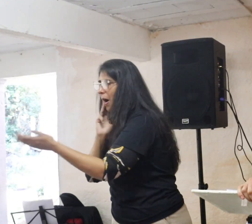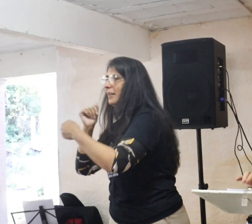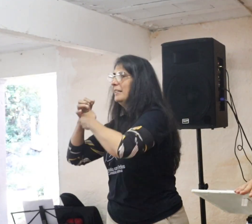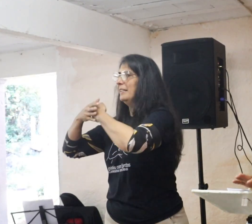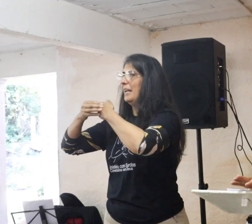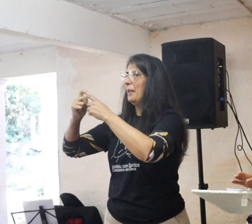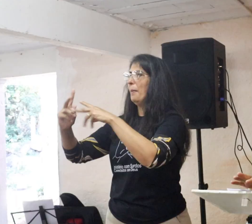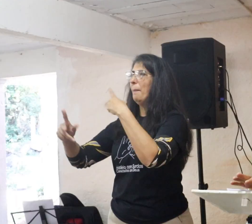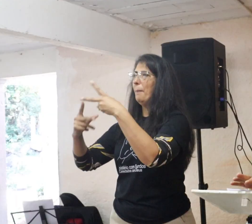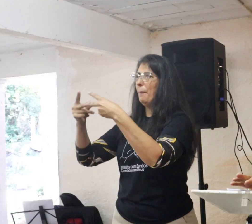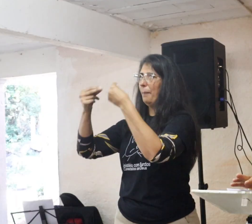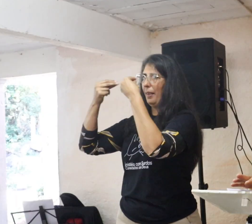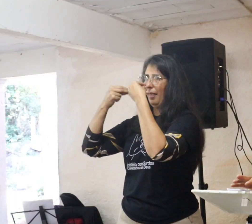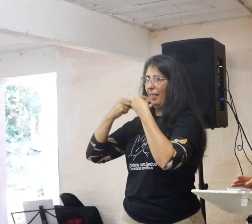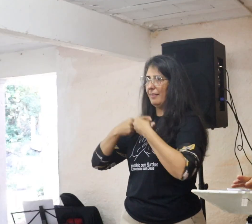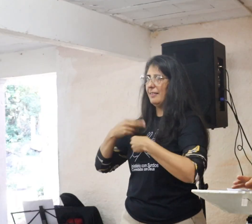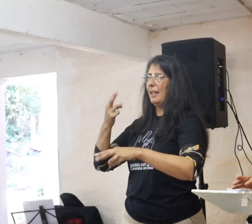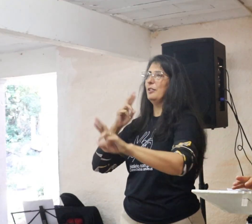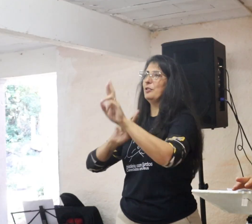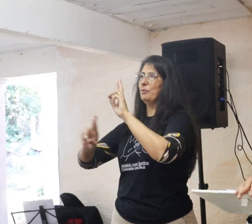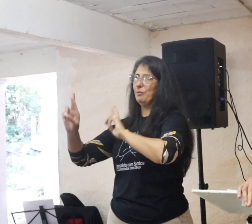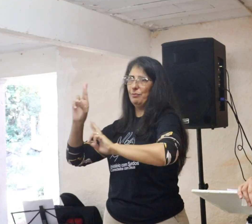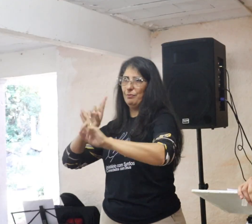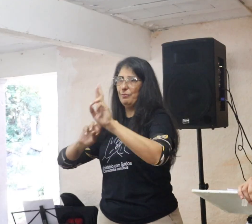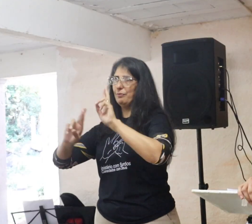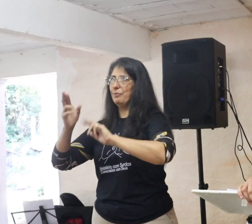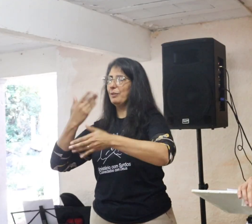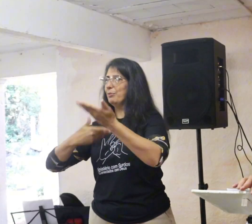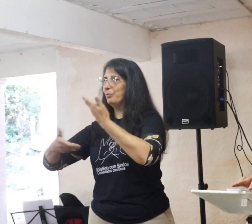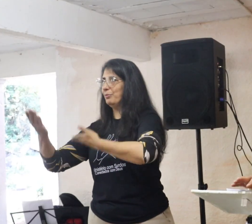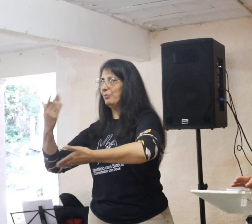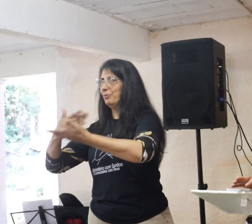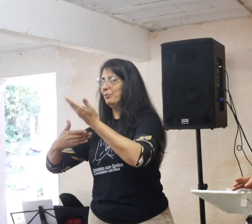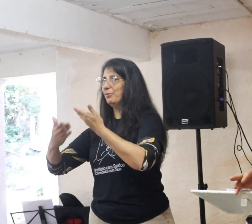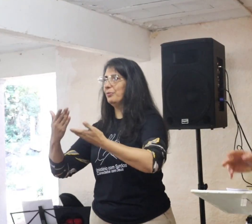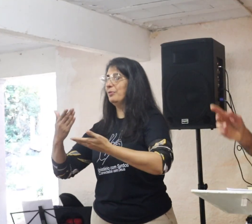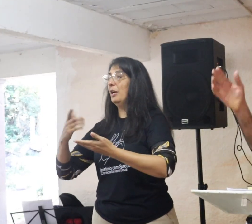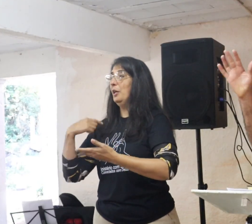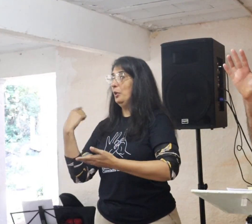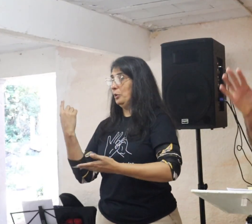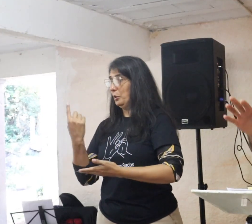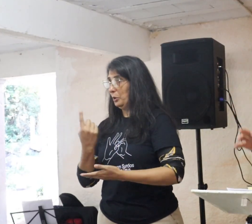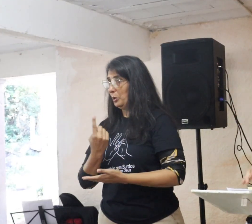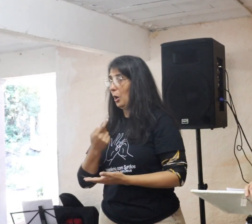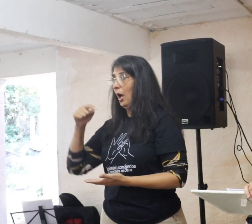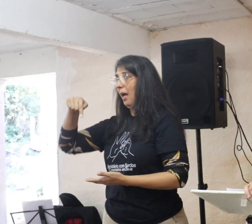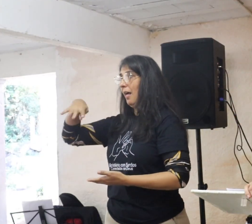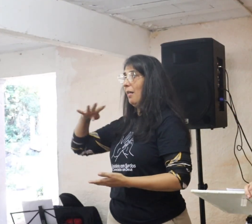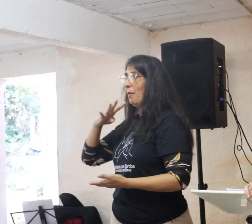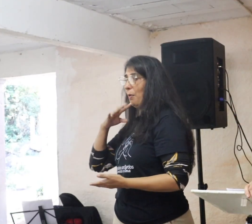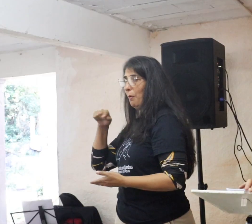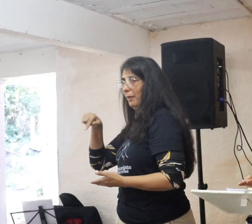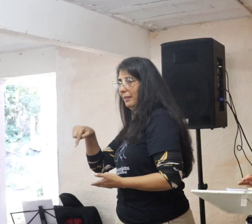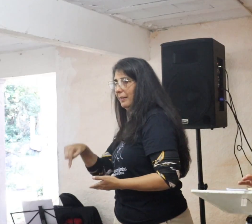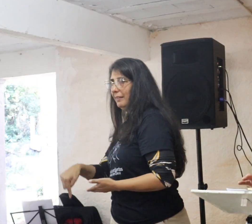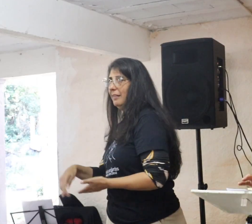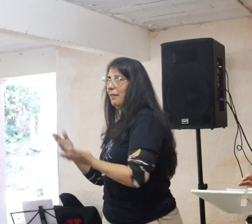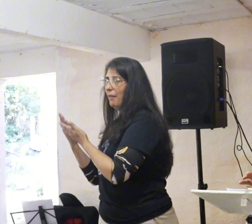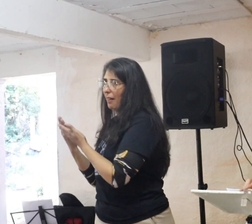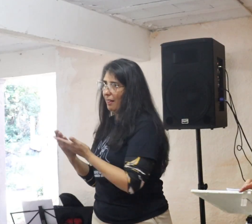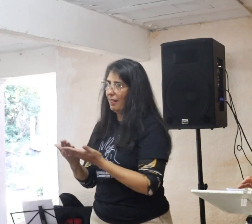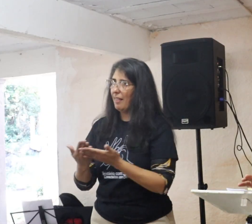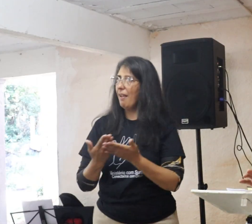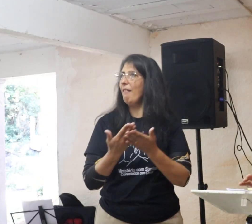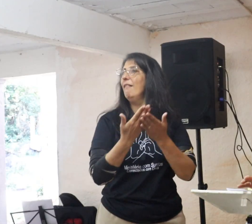Um presente para nós conviver com os irmãos. Olha só, nós estamos viemos agora conversando isso no carro, né? Estamos levando